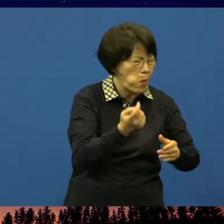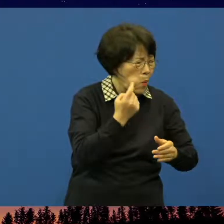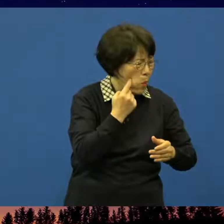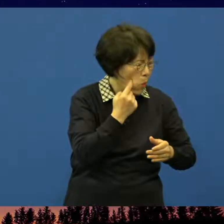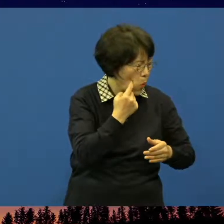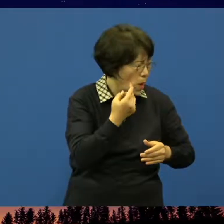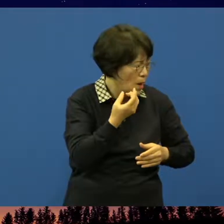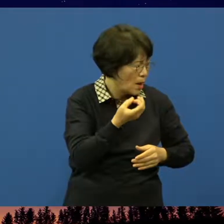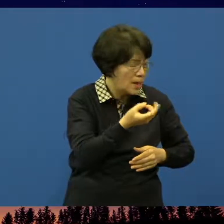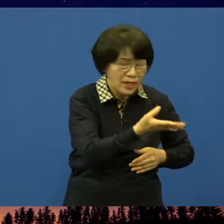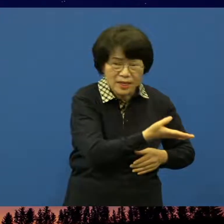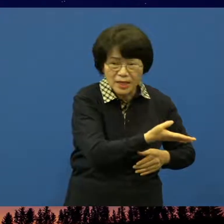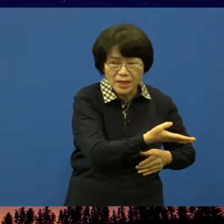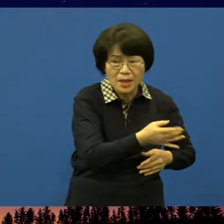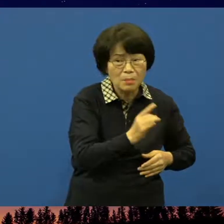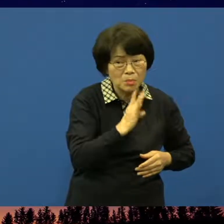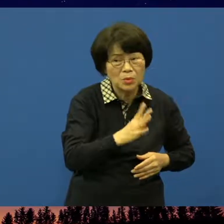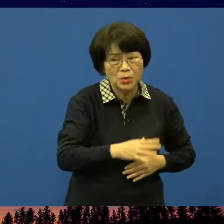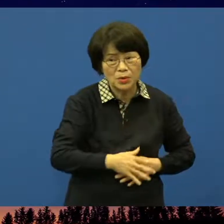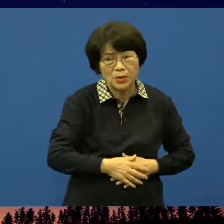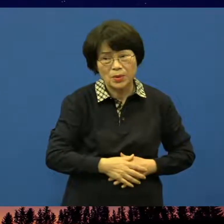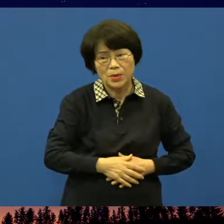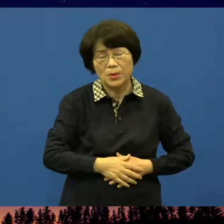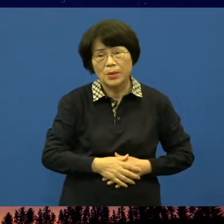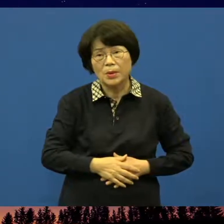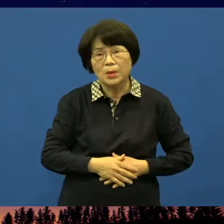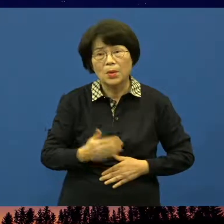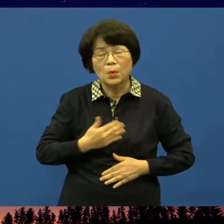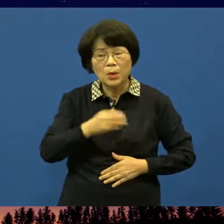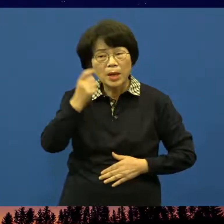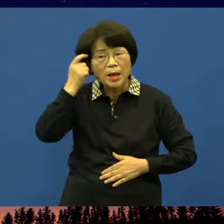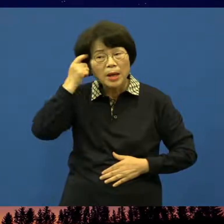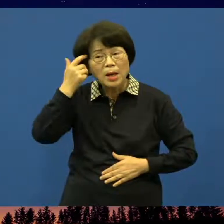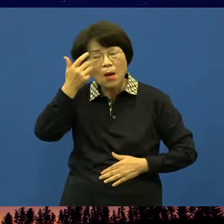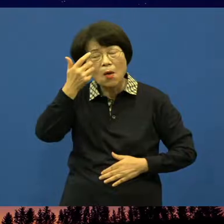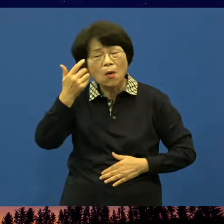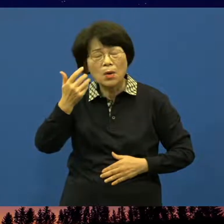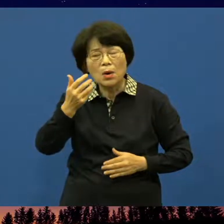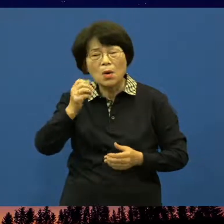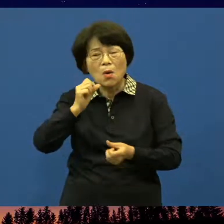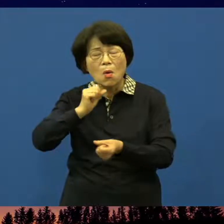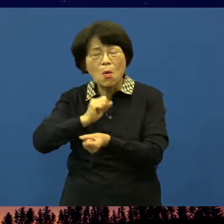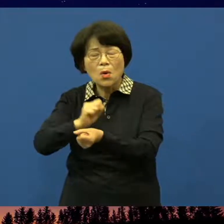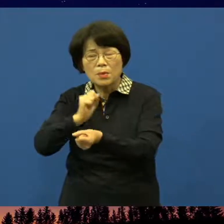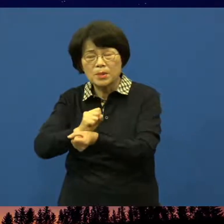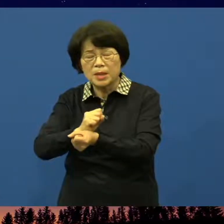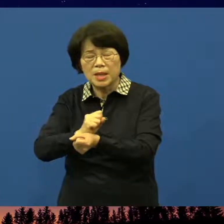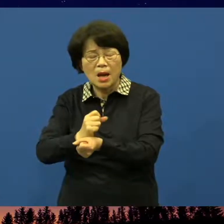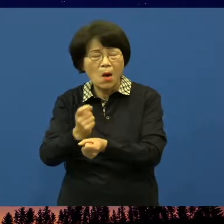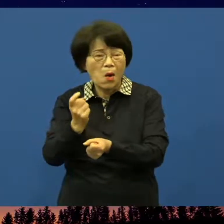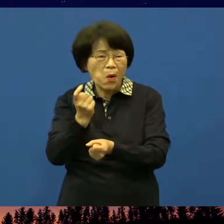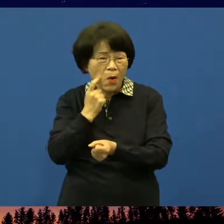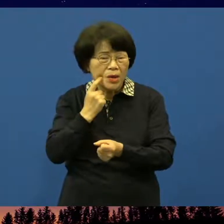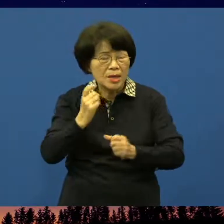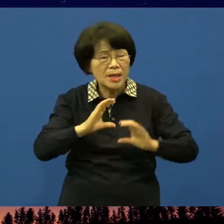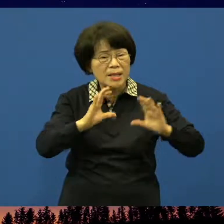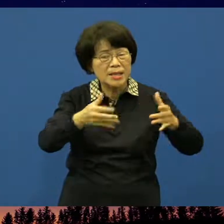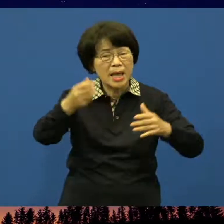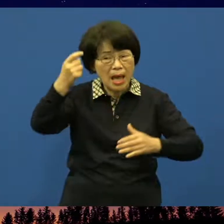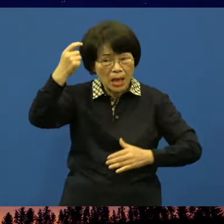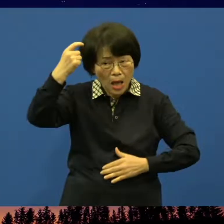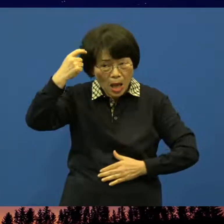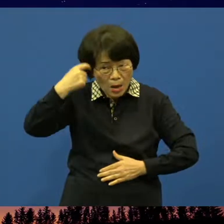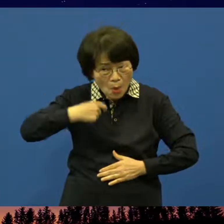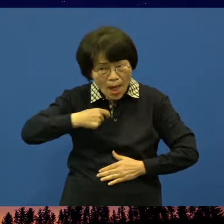참된 것과 반대 거짓된 것들. 우리의 영혼을 더럽히는 거짓된 세계관들. 오늘날은 여러분